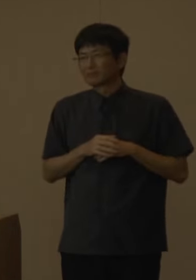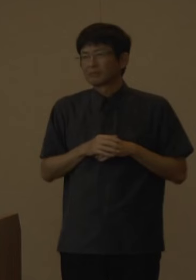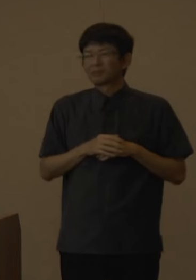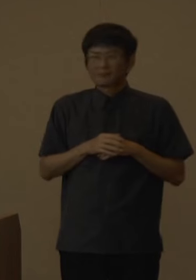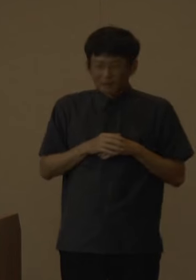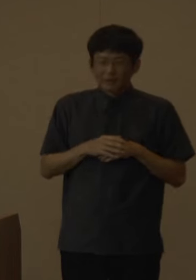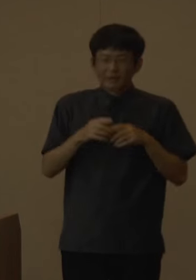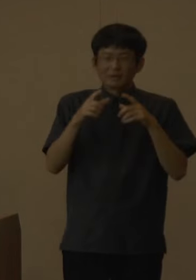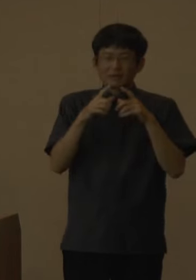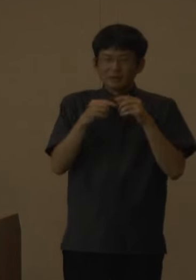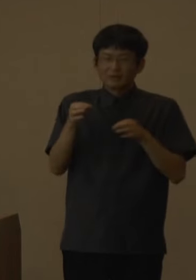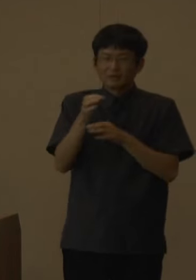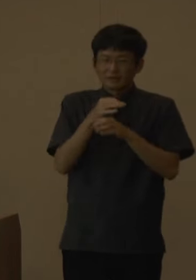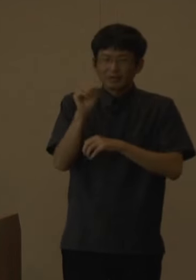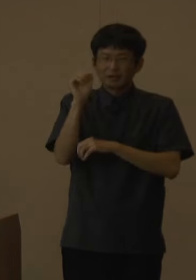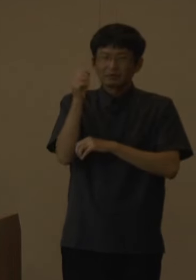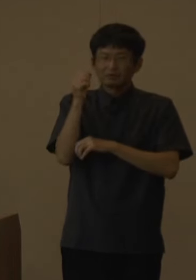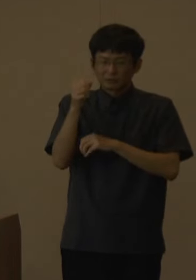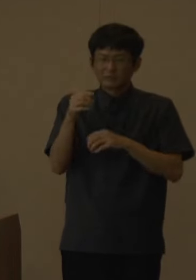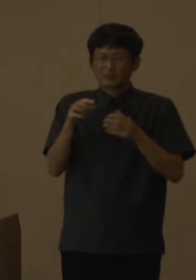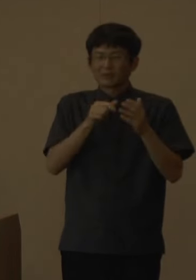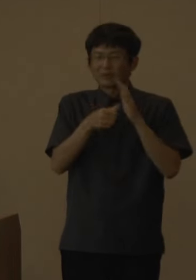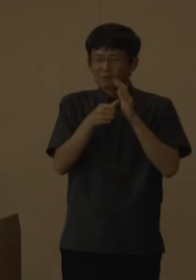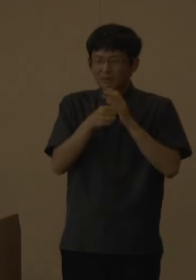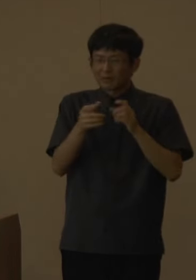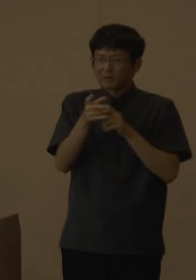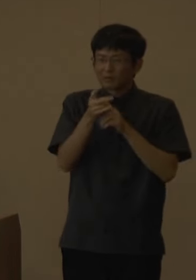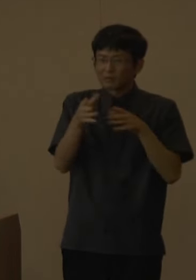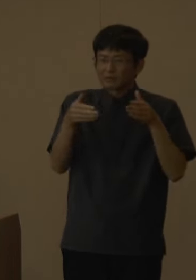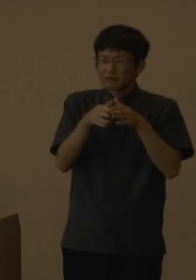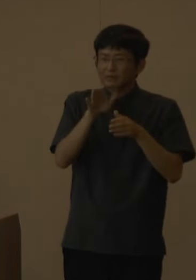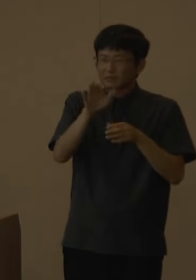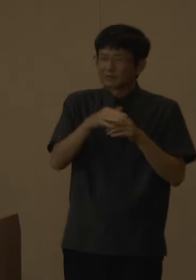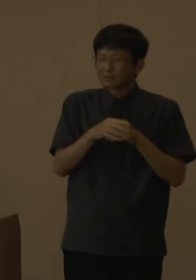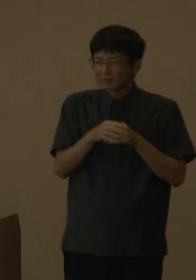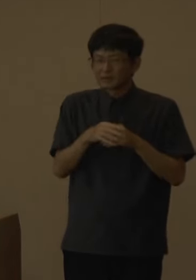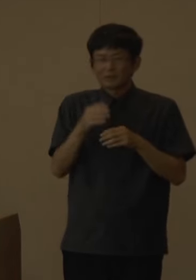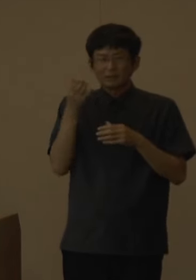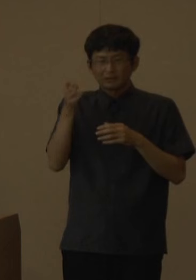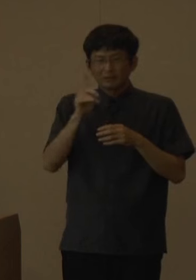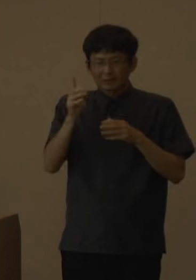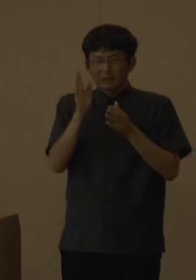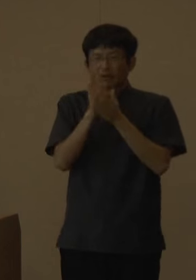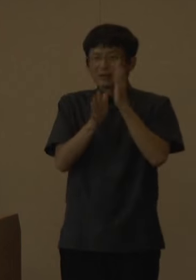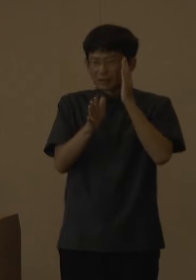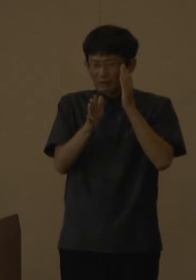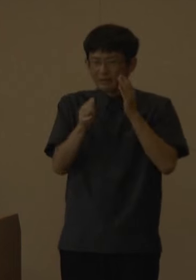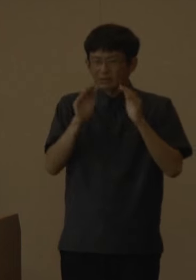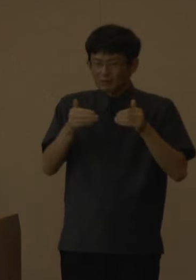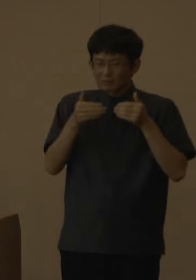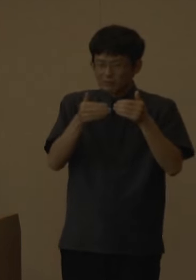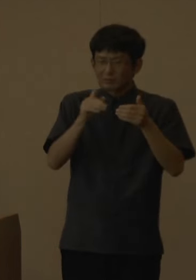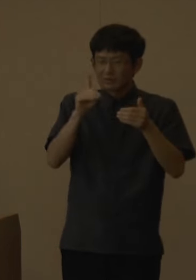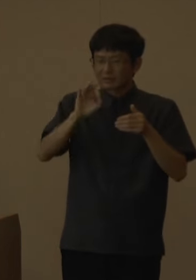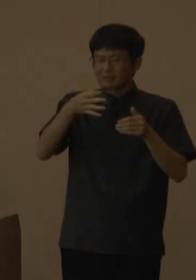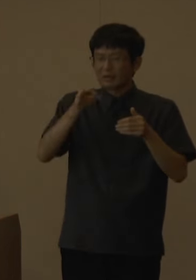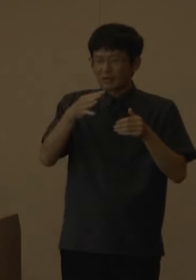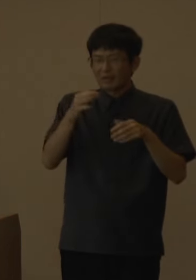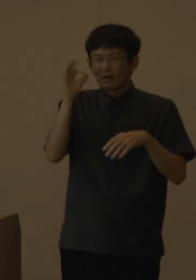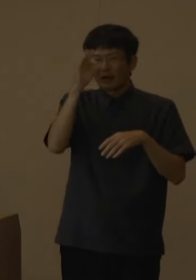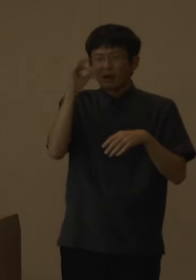日経新聞の浦崎です。すいません、はい、県が導入進めている観光目的税についてお伺いします